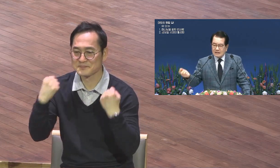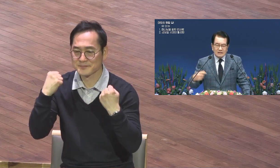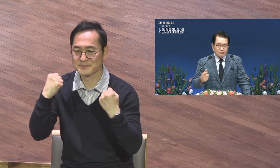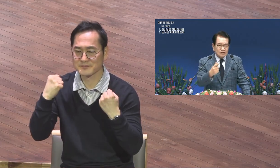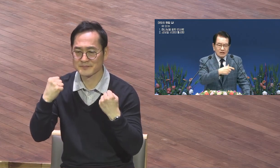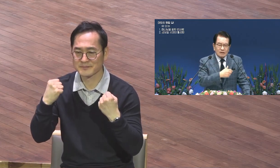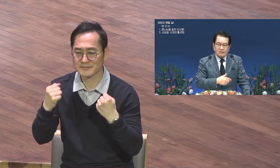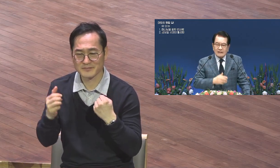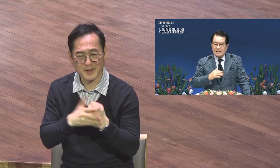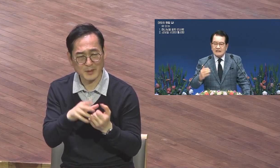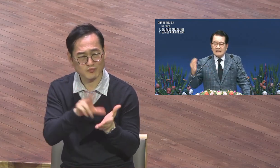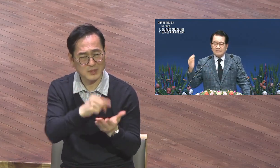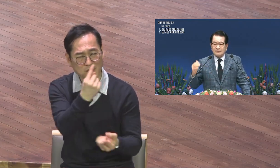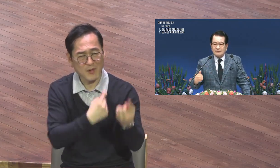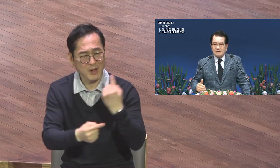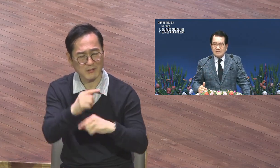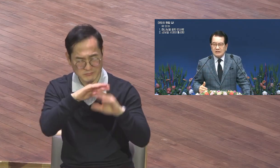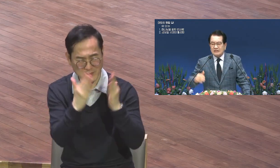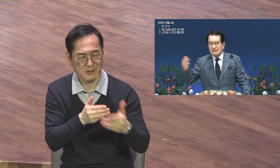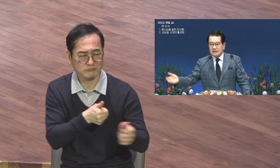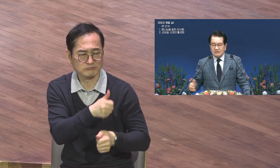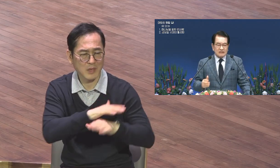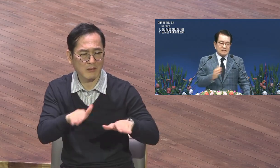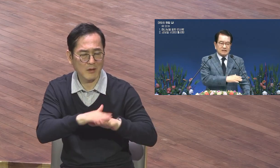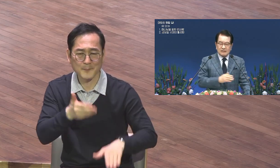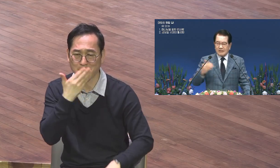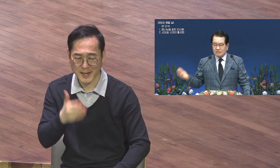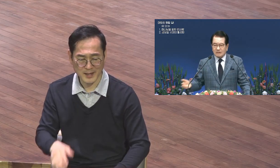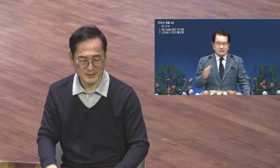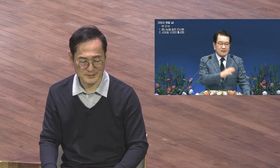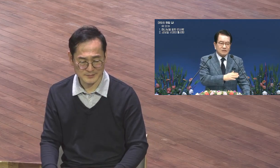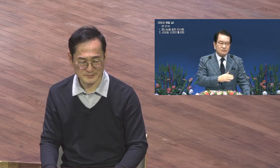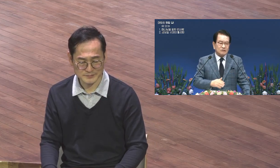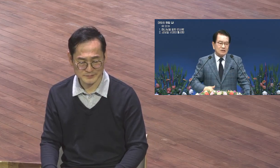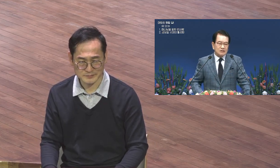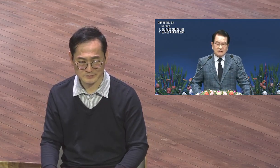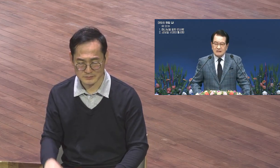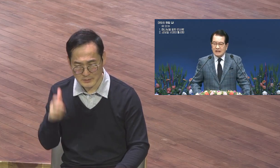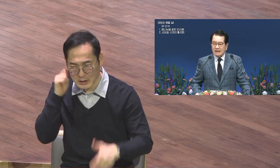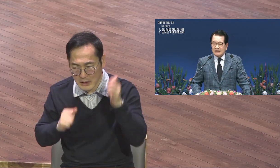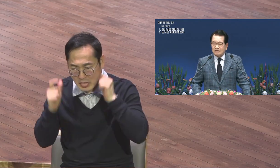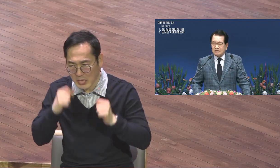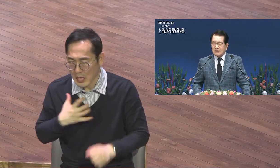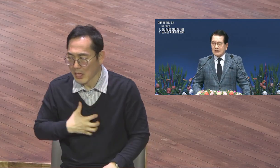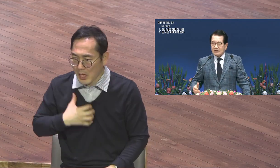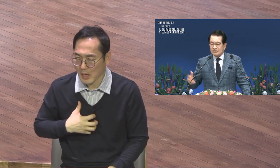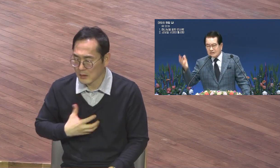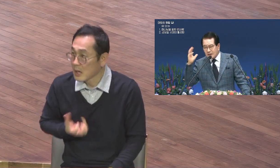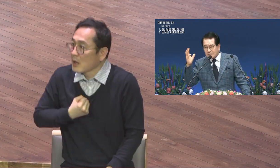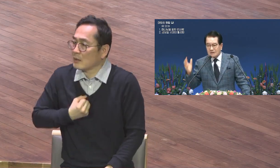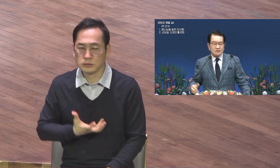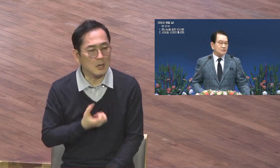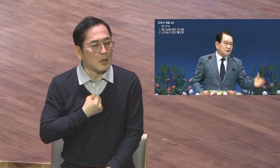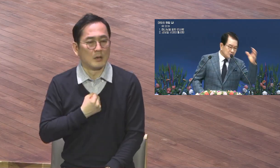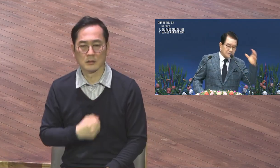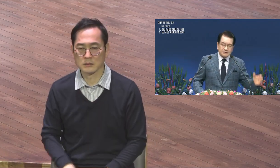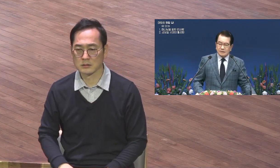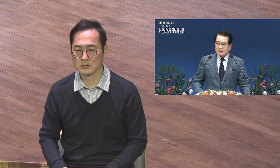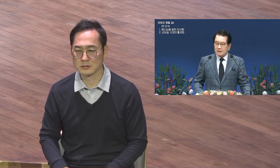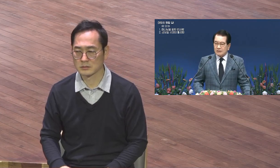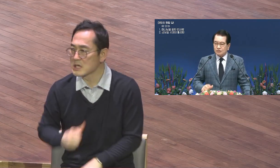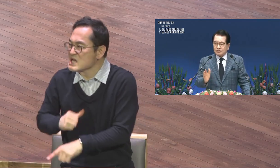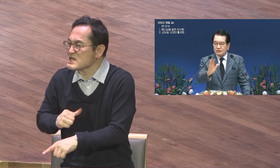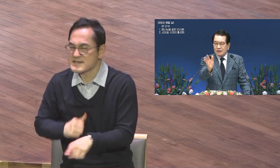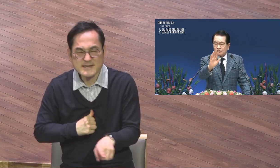있으니까 어떤 문제가 와도 다 이겨나고 여기 서래 저기 서래 이 말 듣고 저 말 듣고 기가 이래가지고 그냥 네 말이고 저 말 저